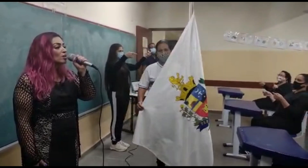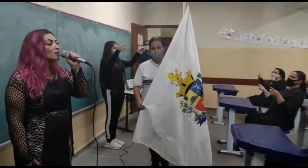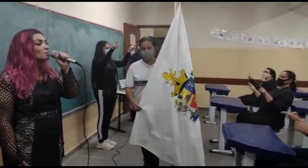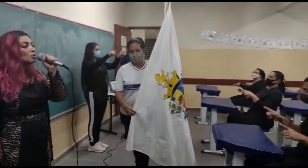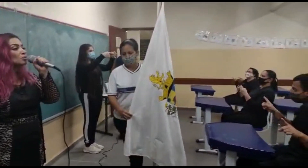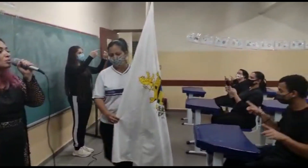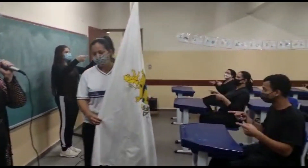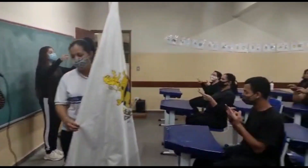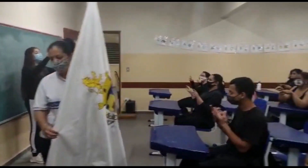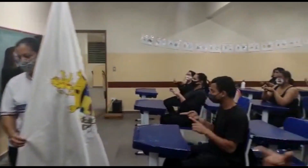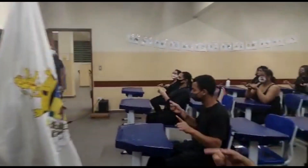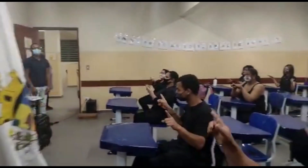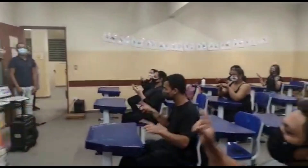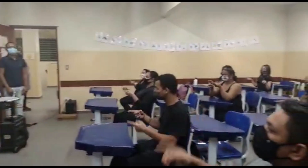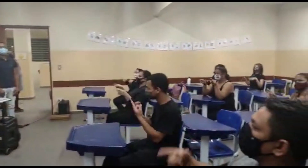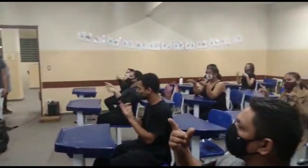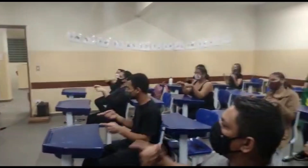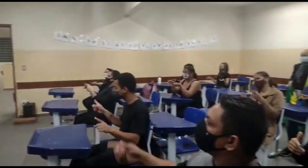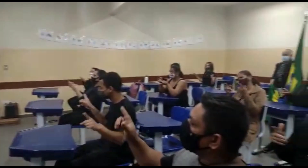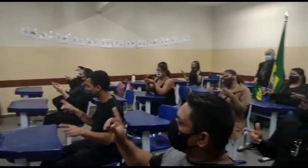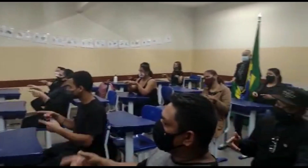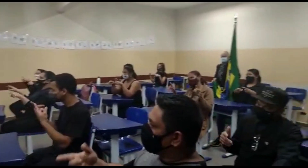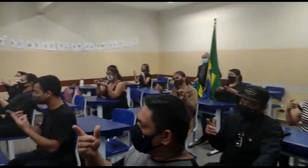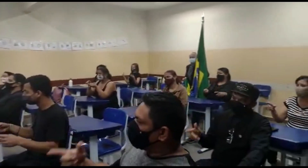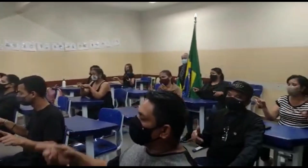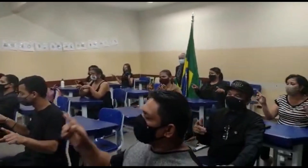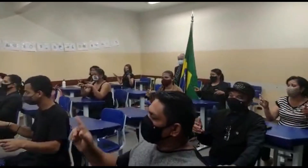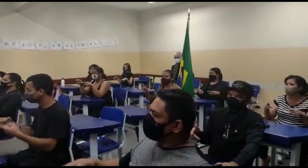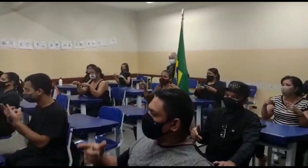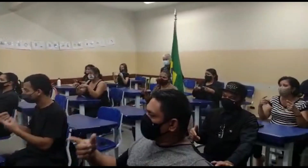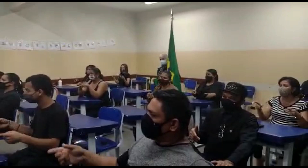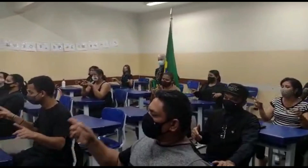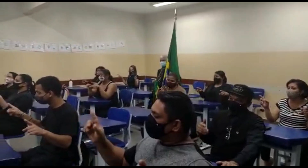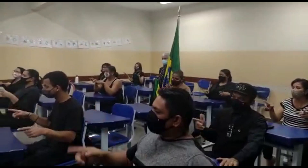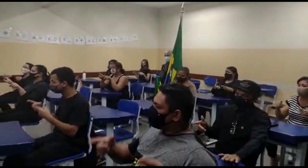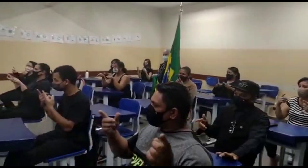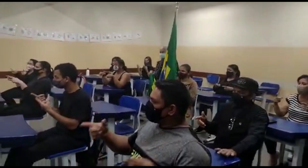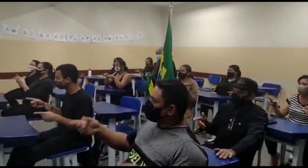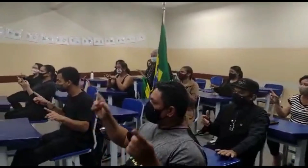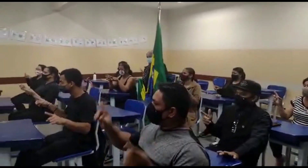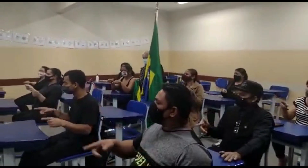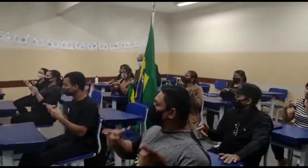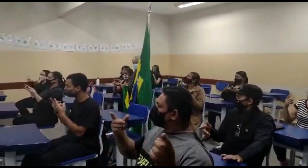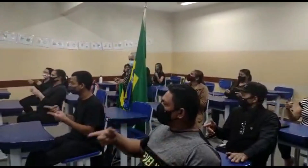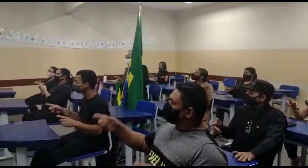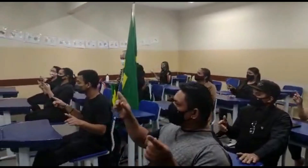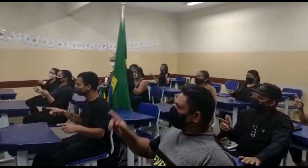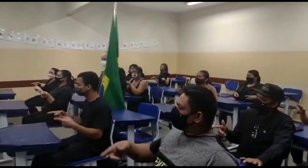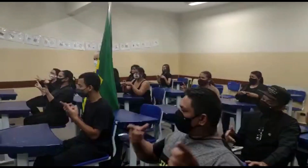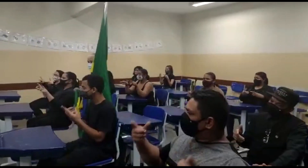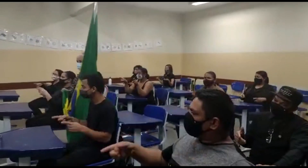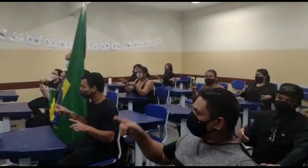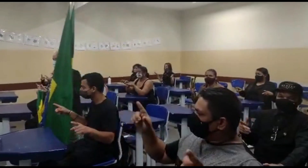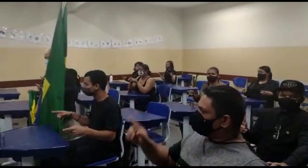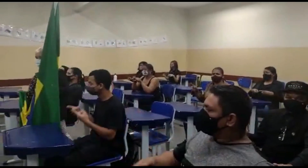louvemos Nas letras Paulo Setúbal recebeu seu